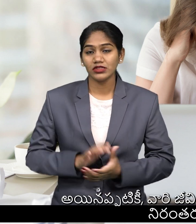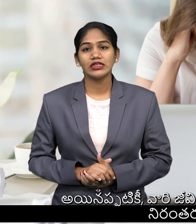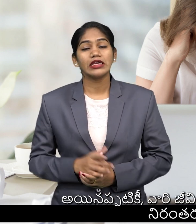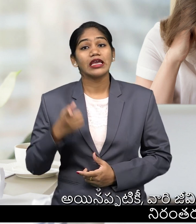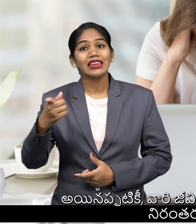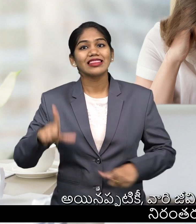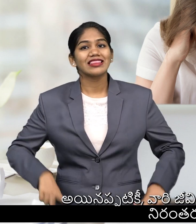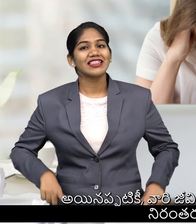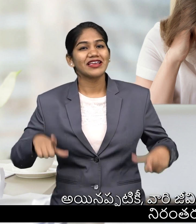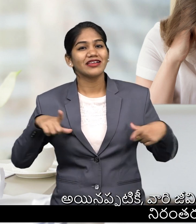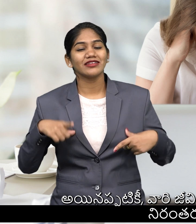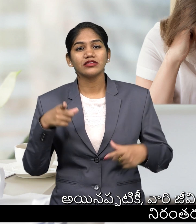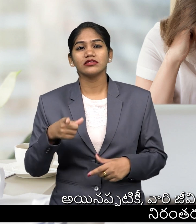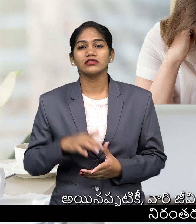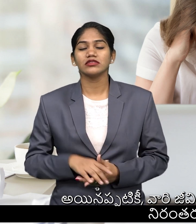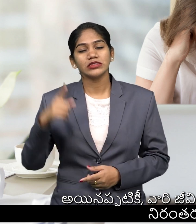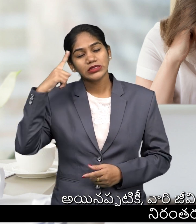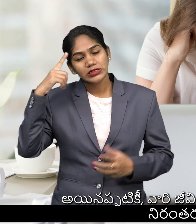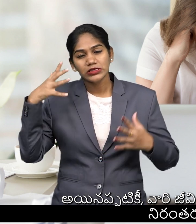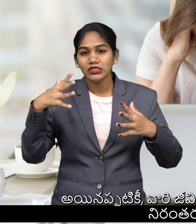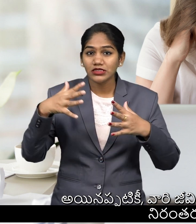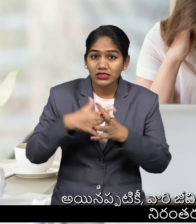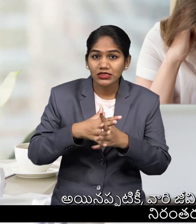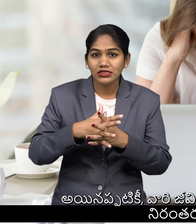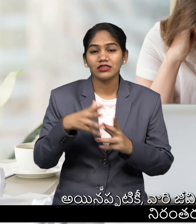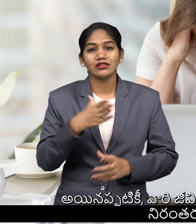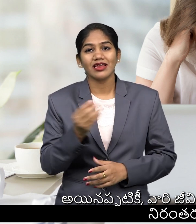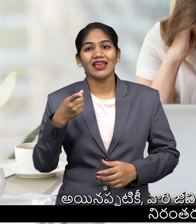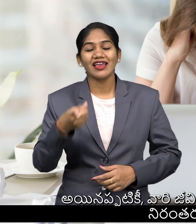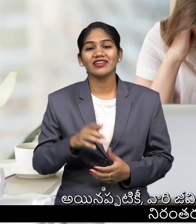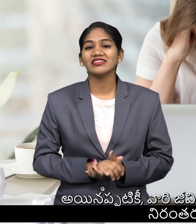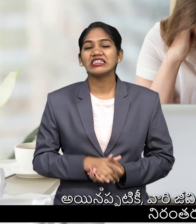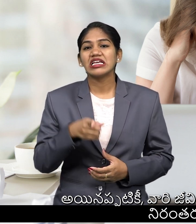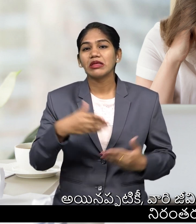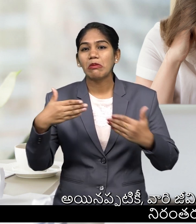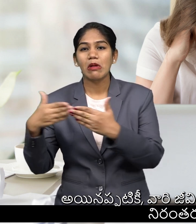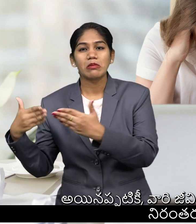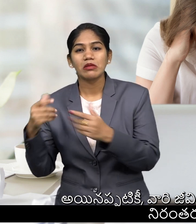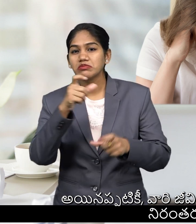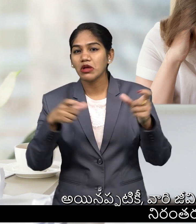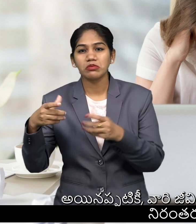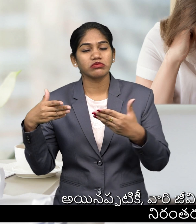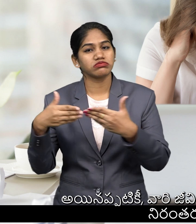అయినప్పటికీ వారి జీవితం ఒత్తిడితో కూడుకున్నది మరియు నిరంతరం పనిచేయడం వల్ల